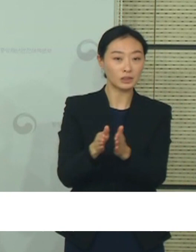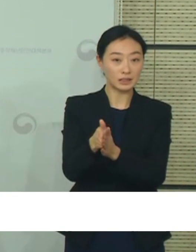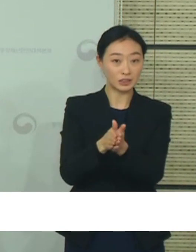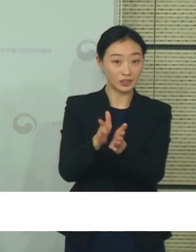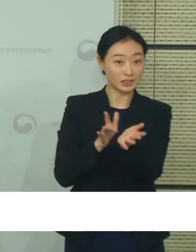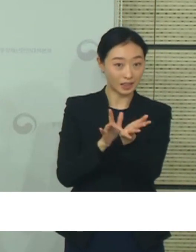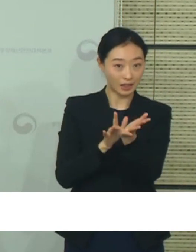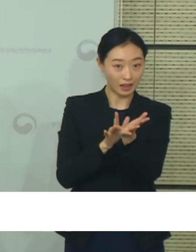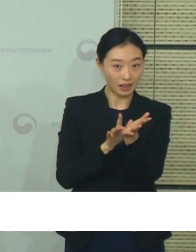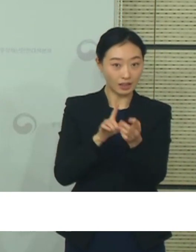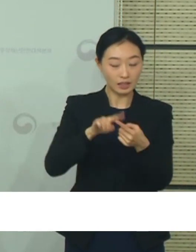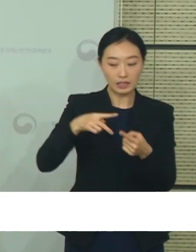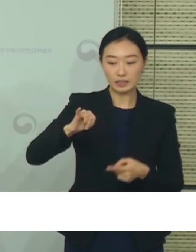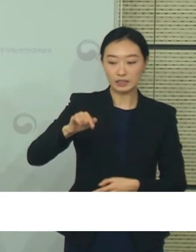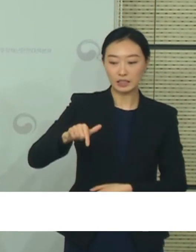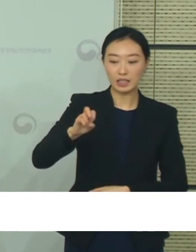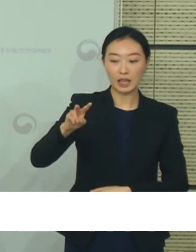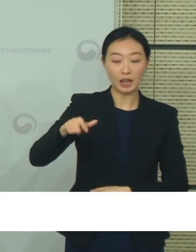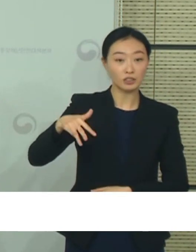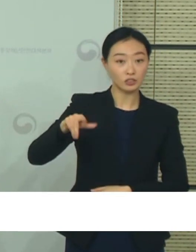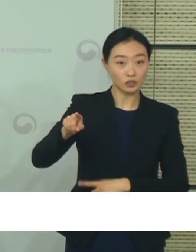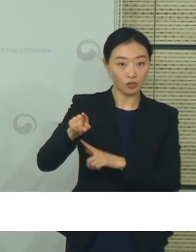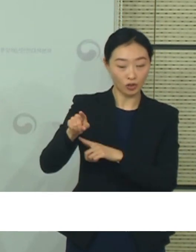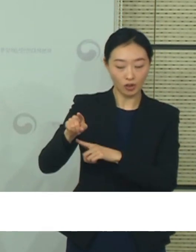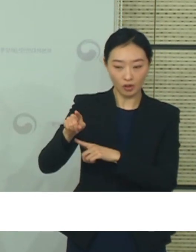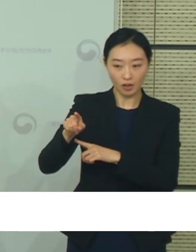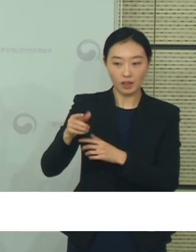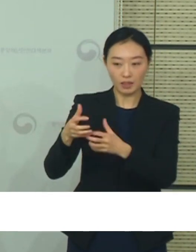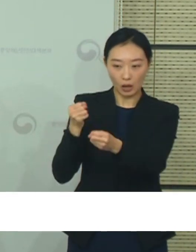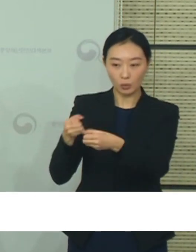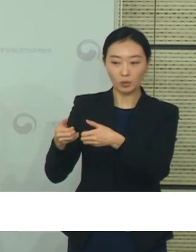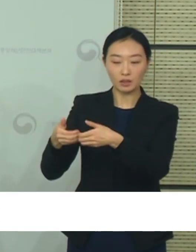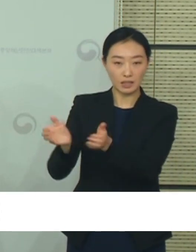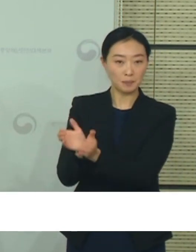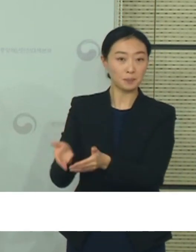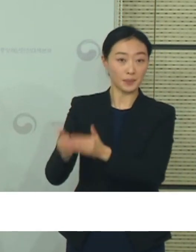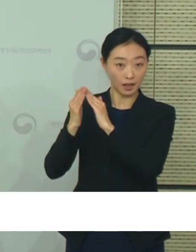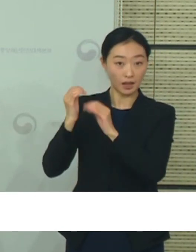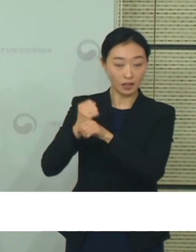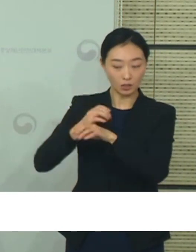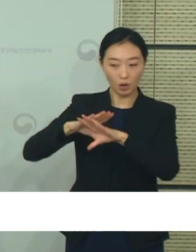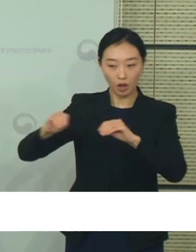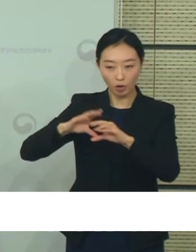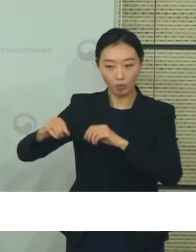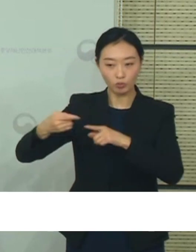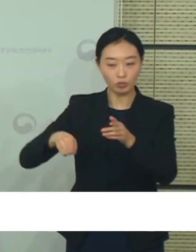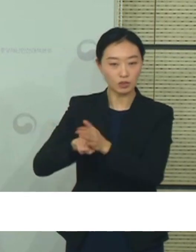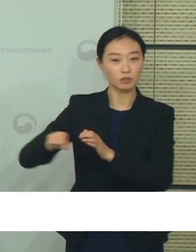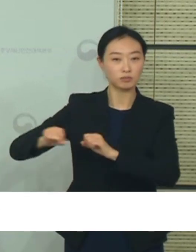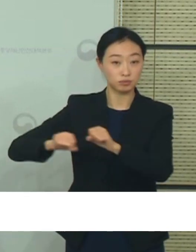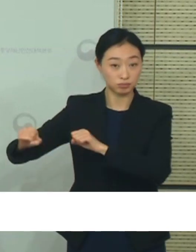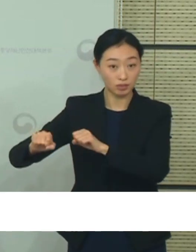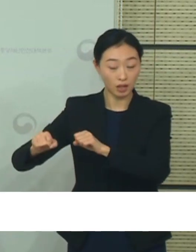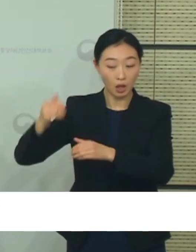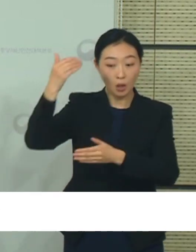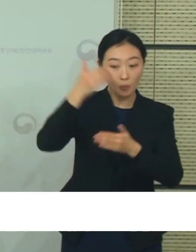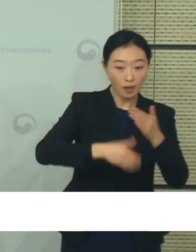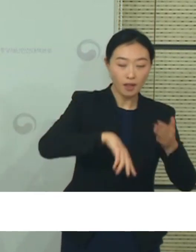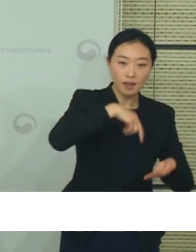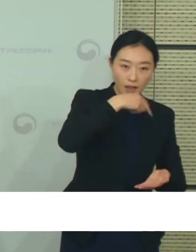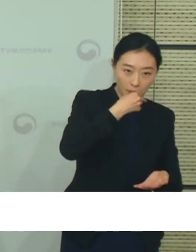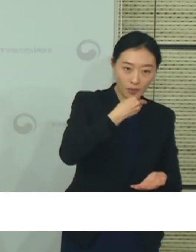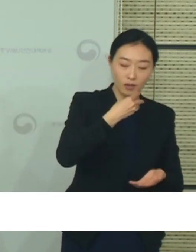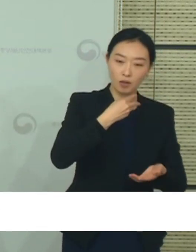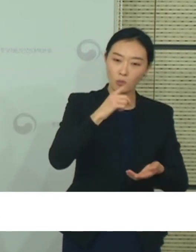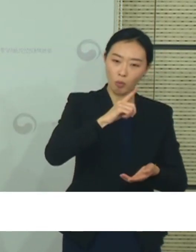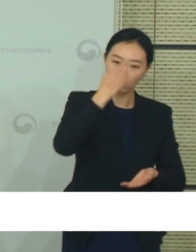식약처를 중심으로 정부가 TF를 별도로 구성하고 있습니다. 나머지 이 생필품 사재기 문제에 대해서도 파악을